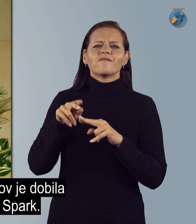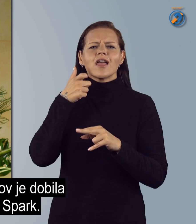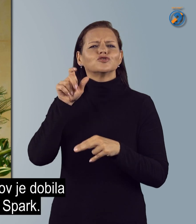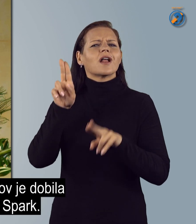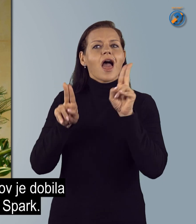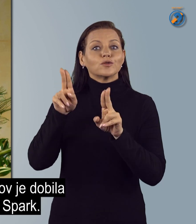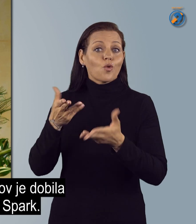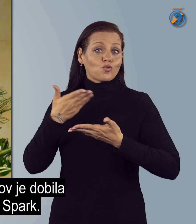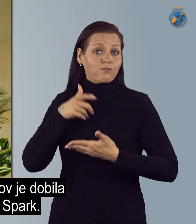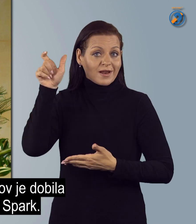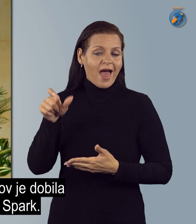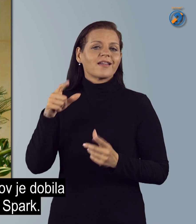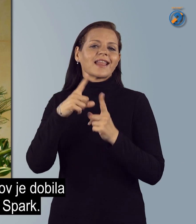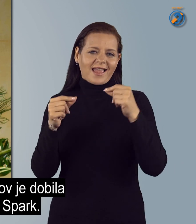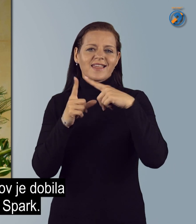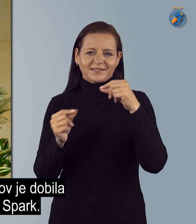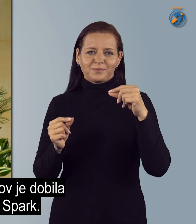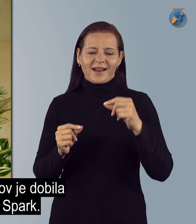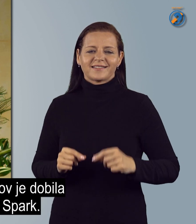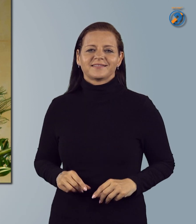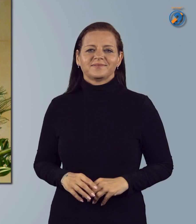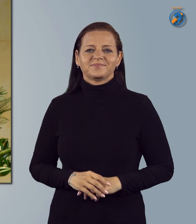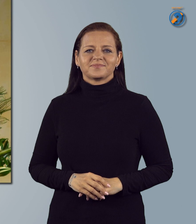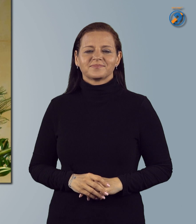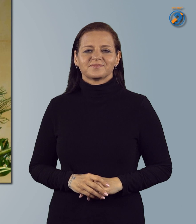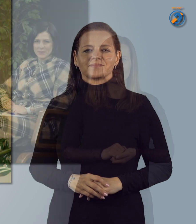Največ glasov je dobila Natalija Spark.